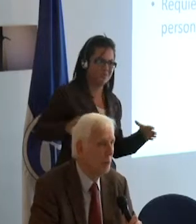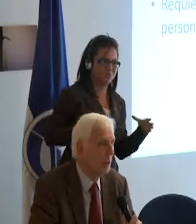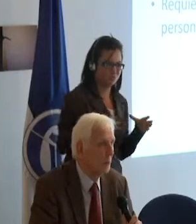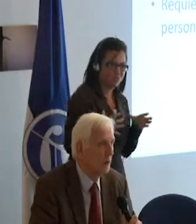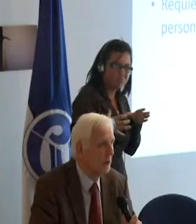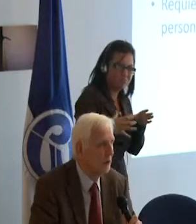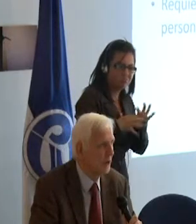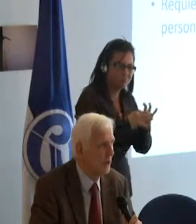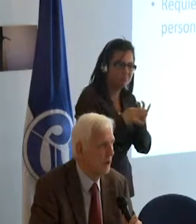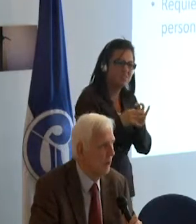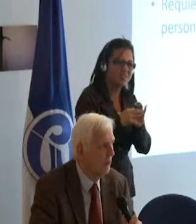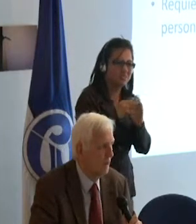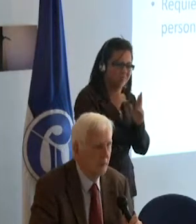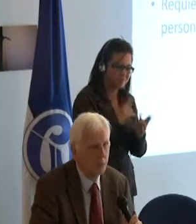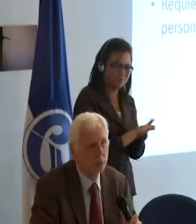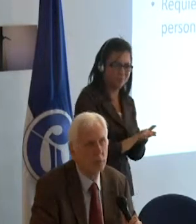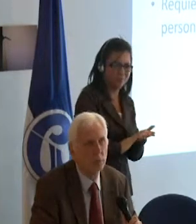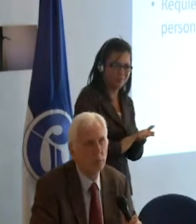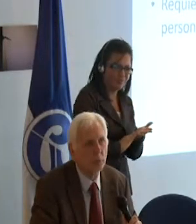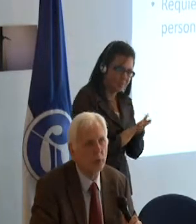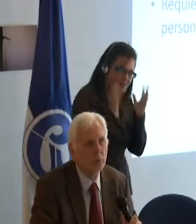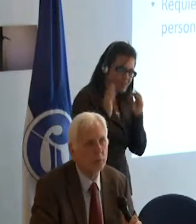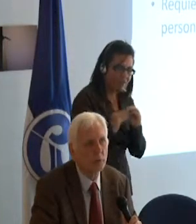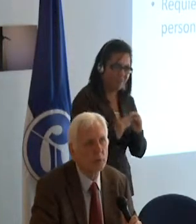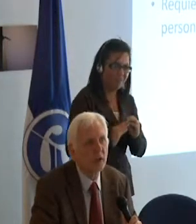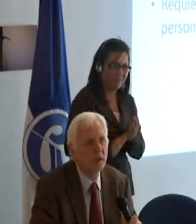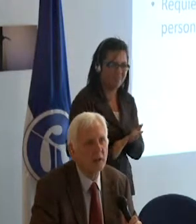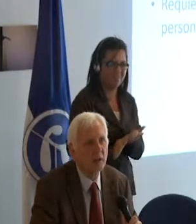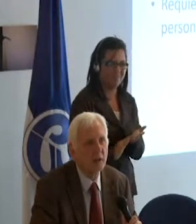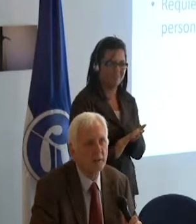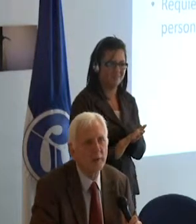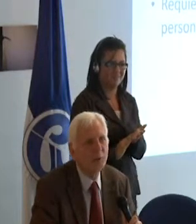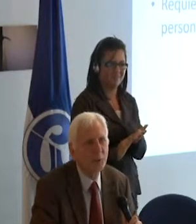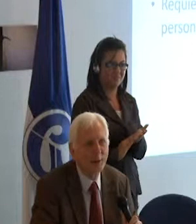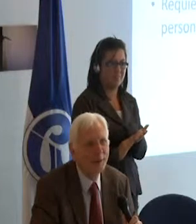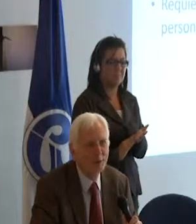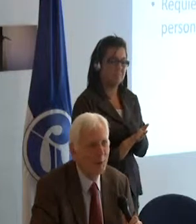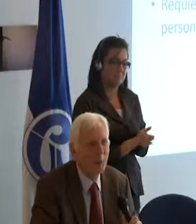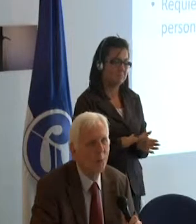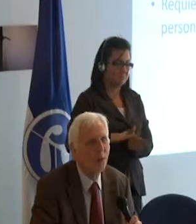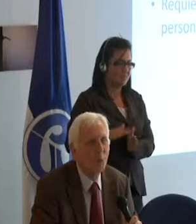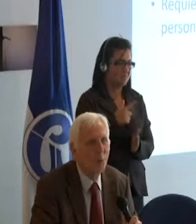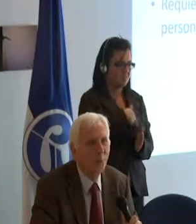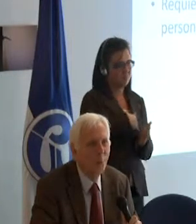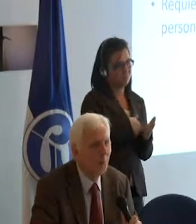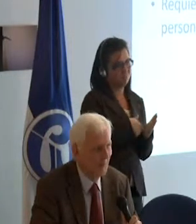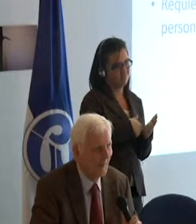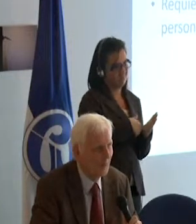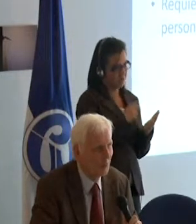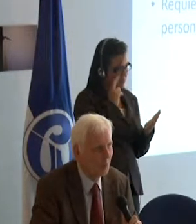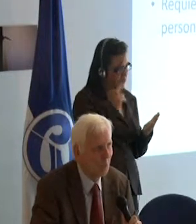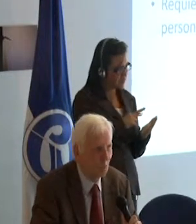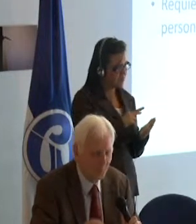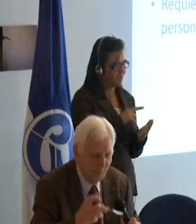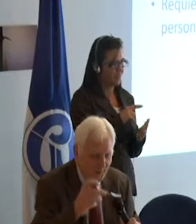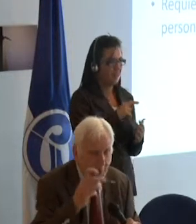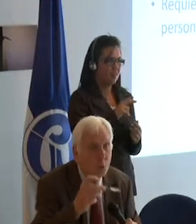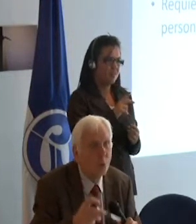soluciones. Muchos estudios mostraron que los docentes en bachillerato son muy